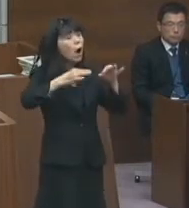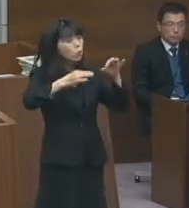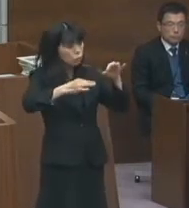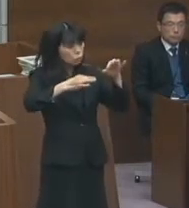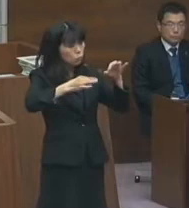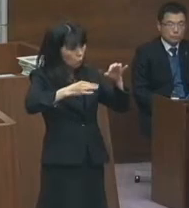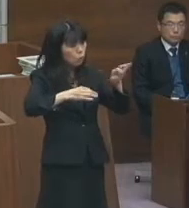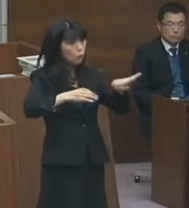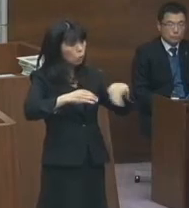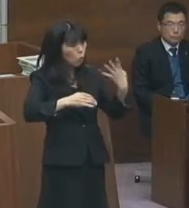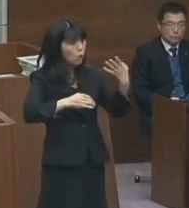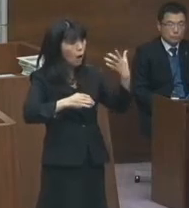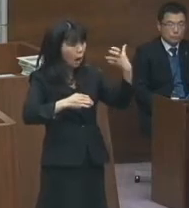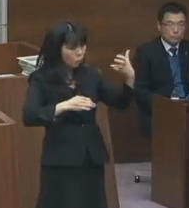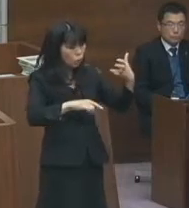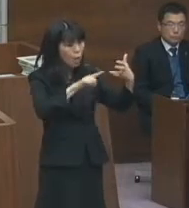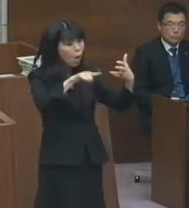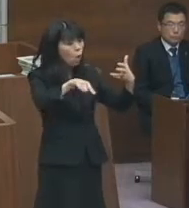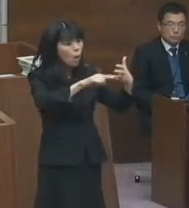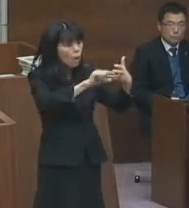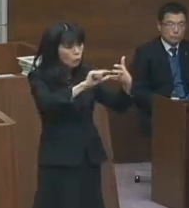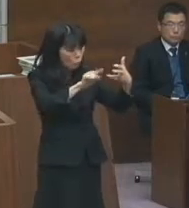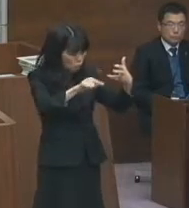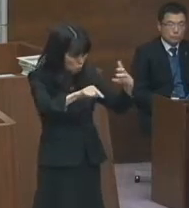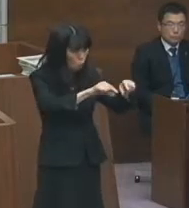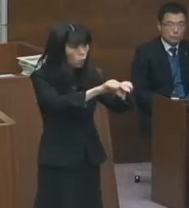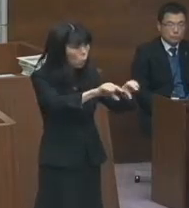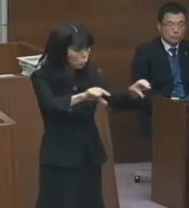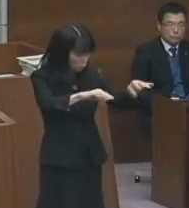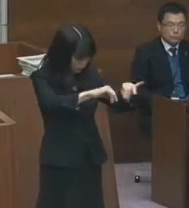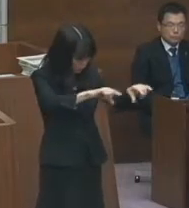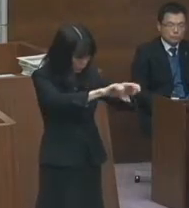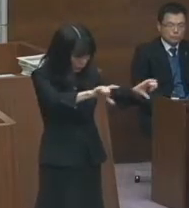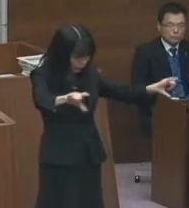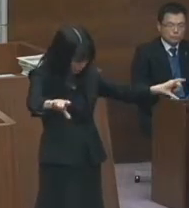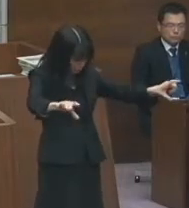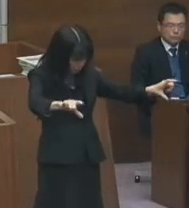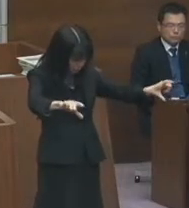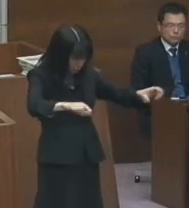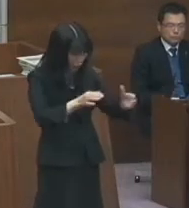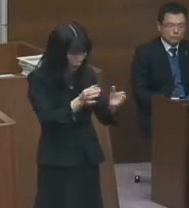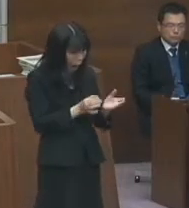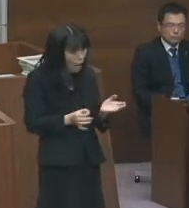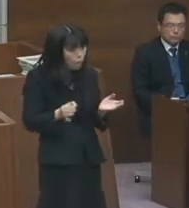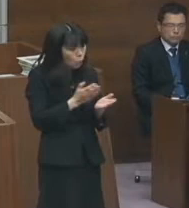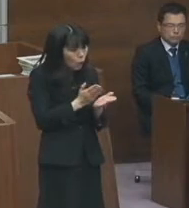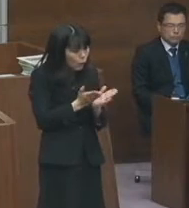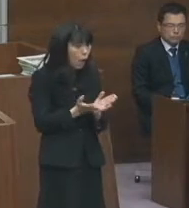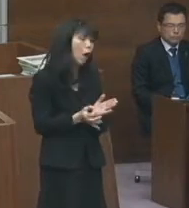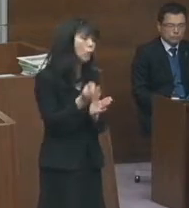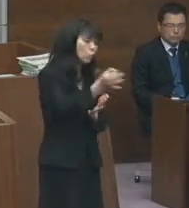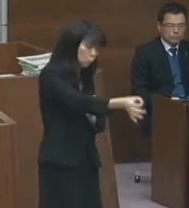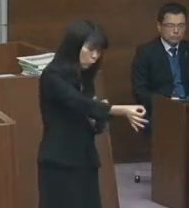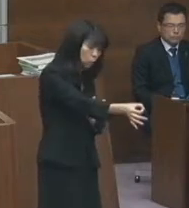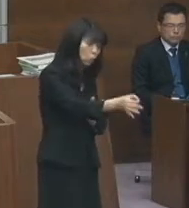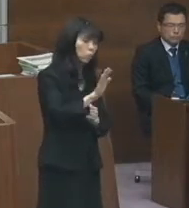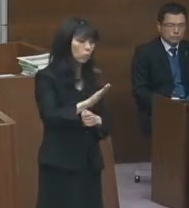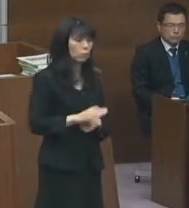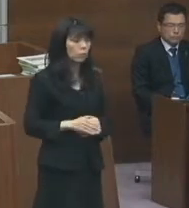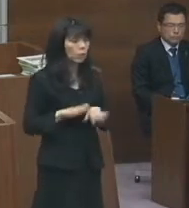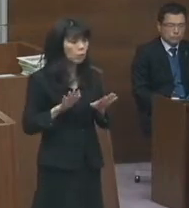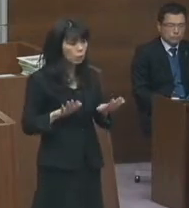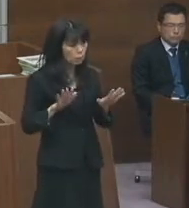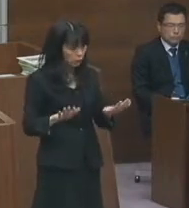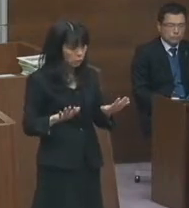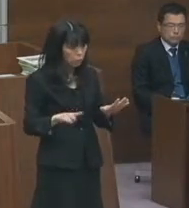約480平方メートルの新興不動産用地に配分するものでございます。現